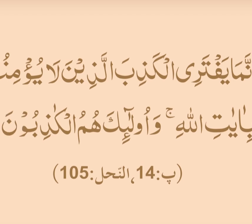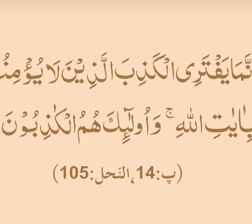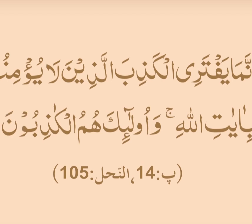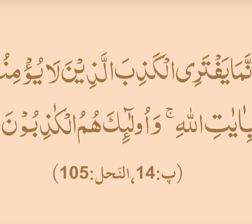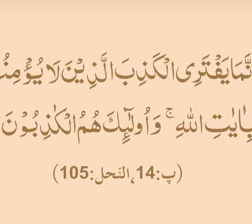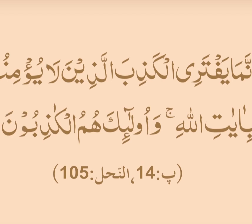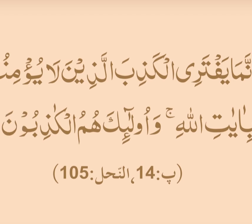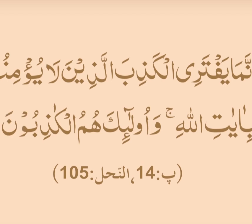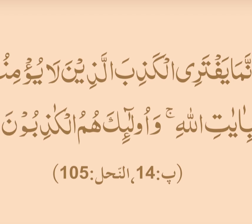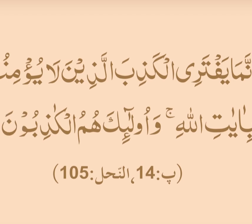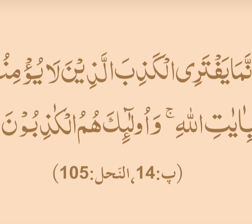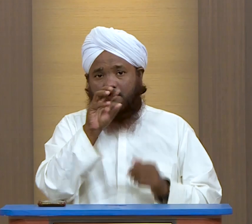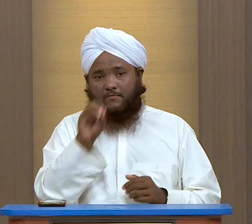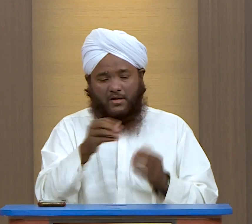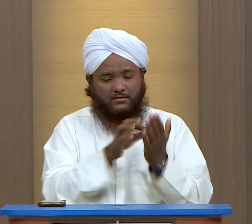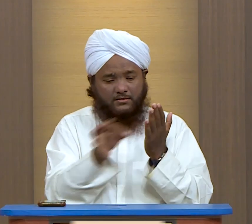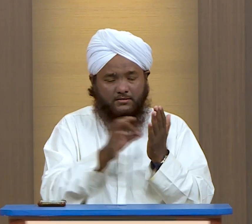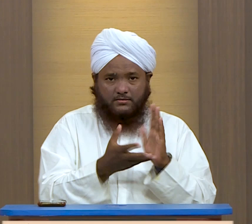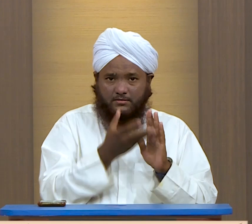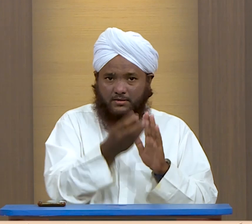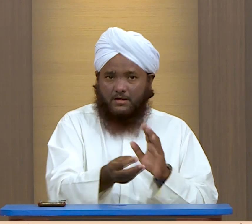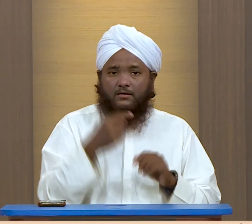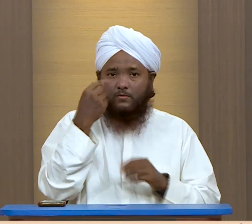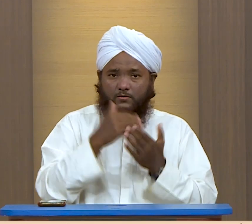الكاذبون۔ ترجمہ کنز الایمان، جھوٹ